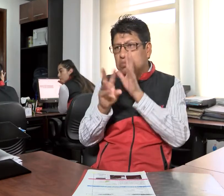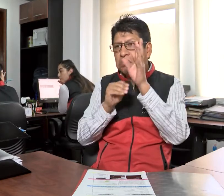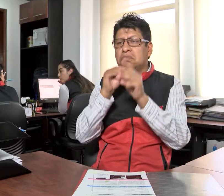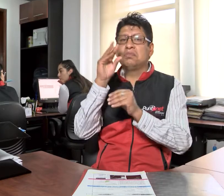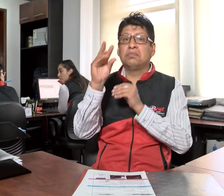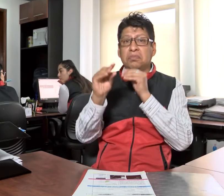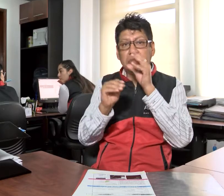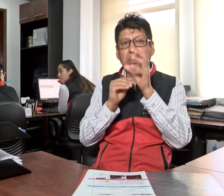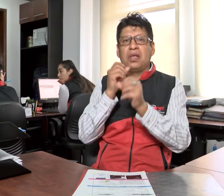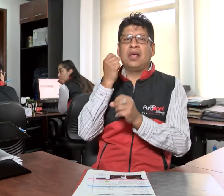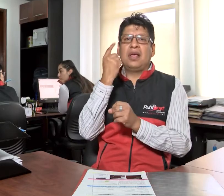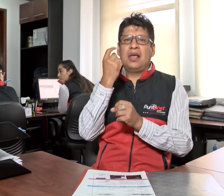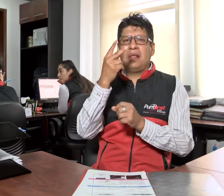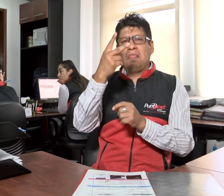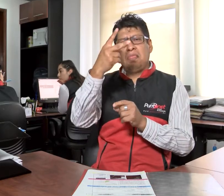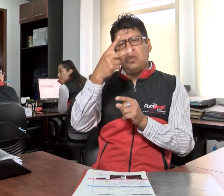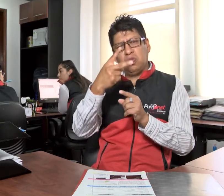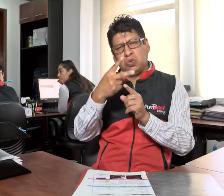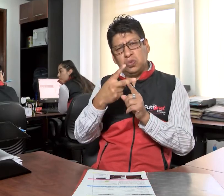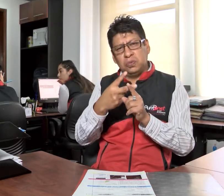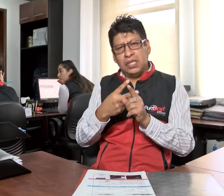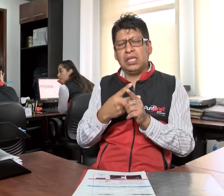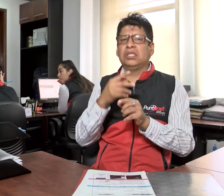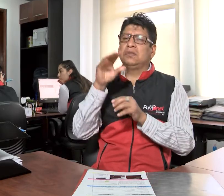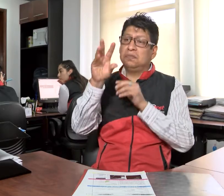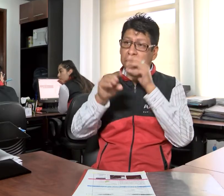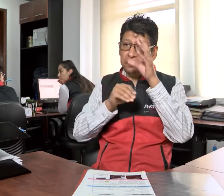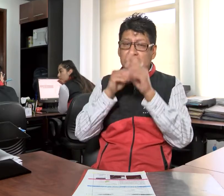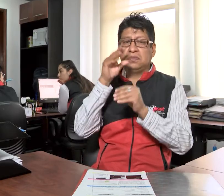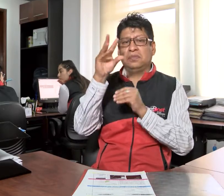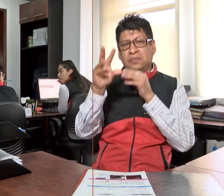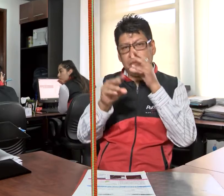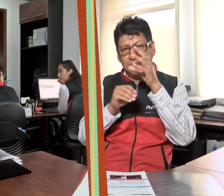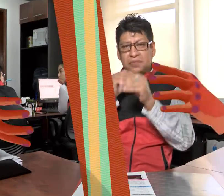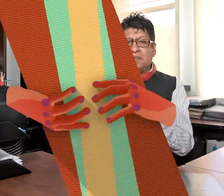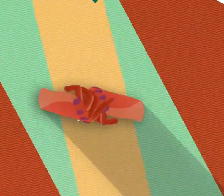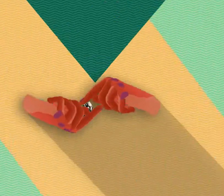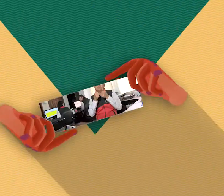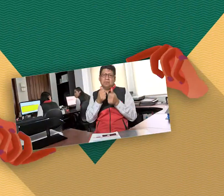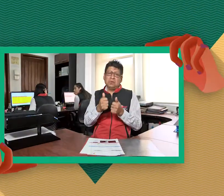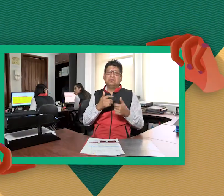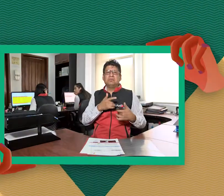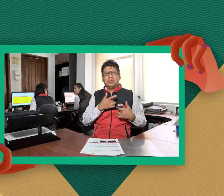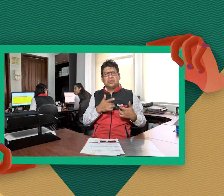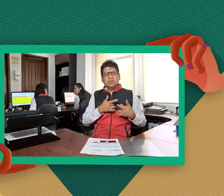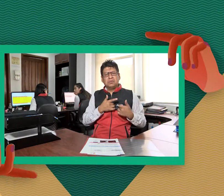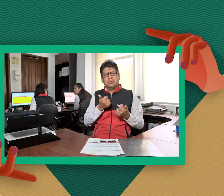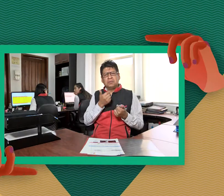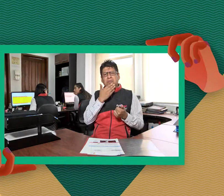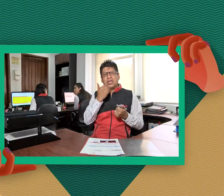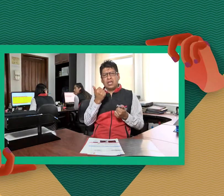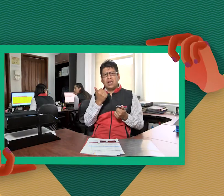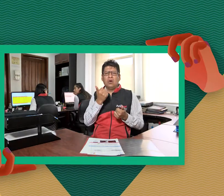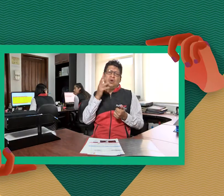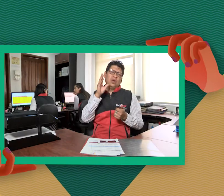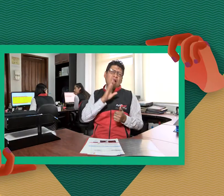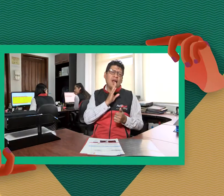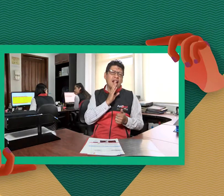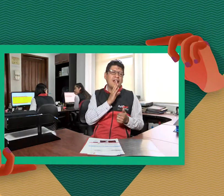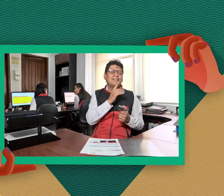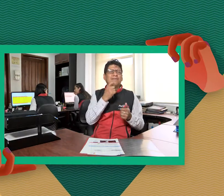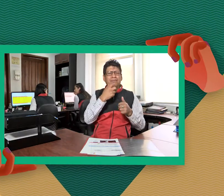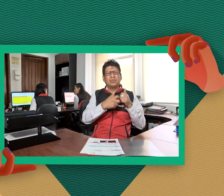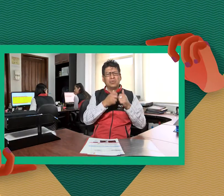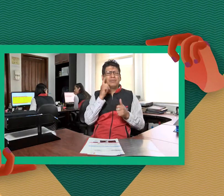enseñando poco a poco al cabo de dos meses tenía un conocimiento básico de la lengua de señas a la vez